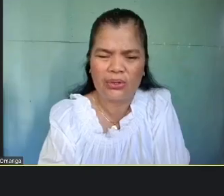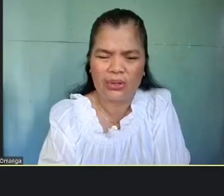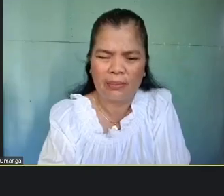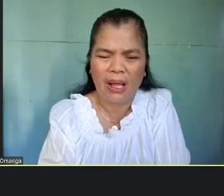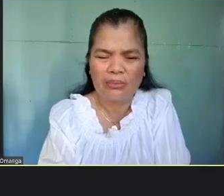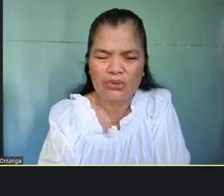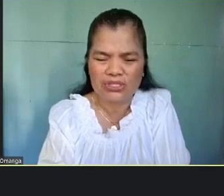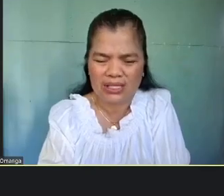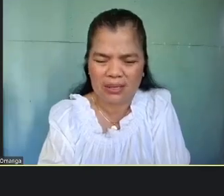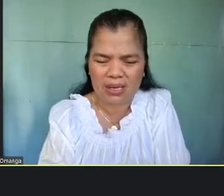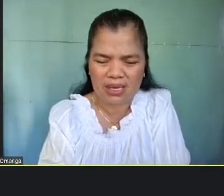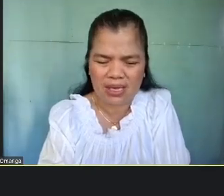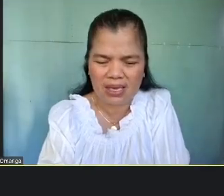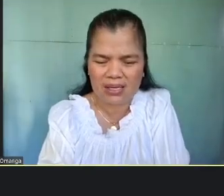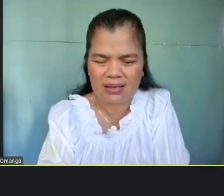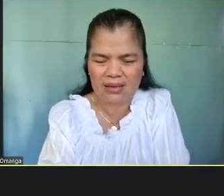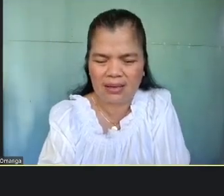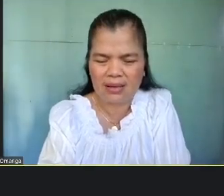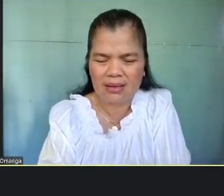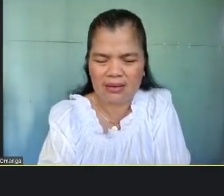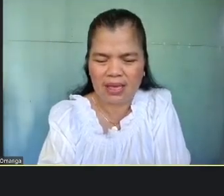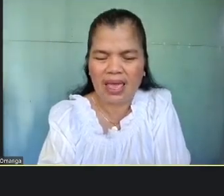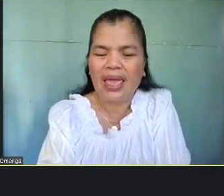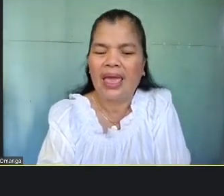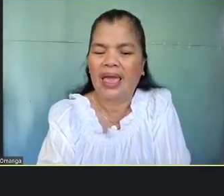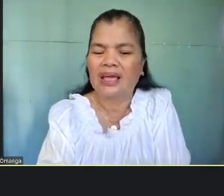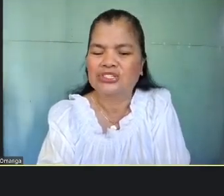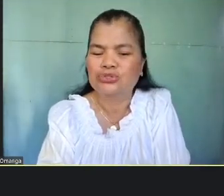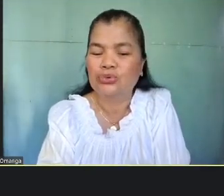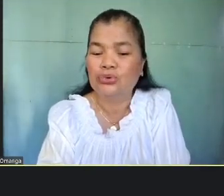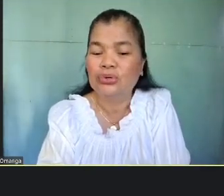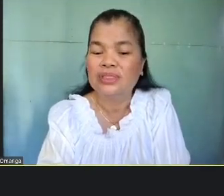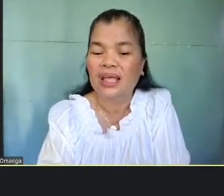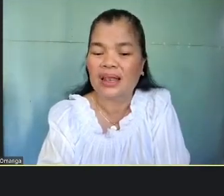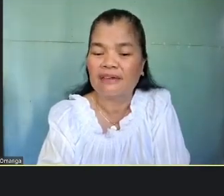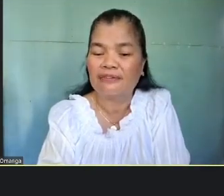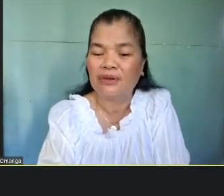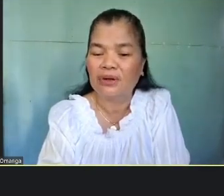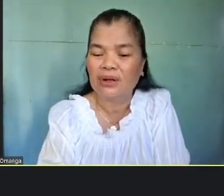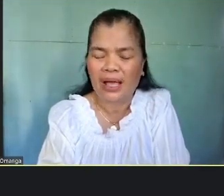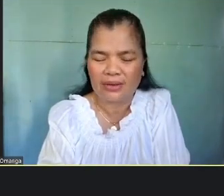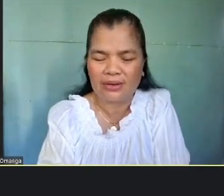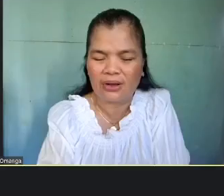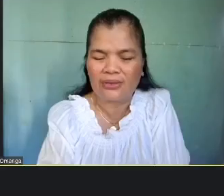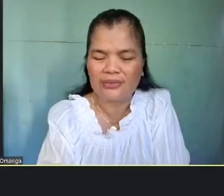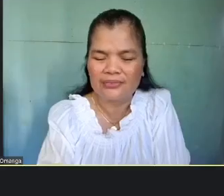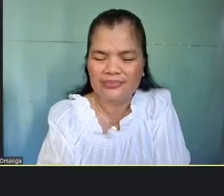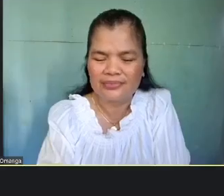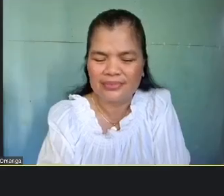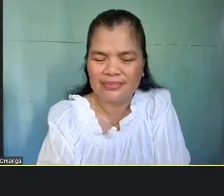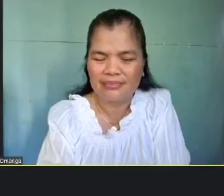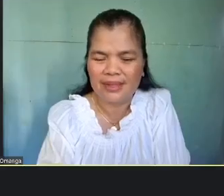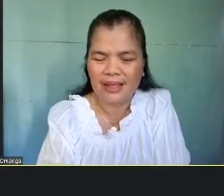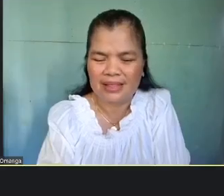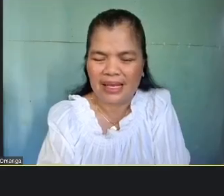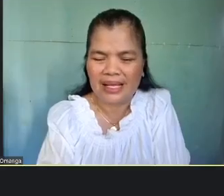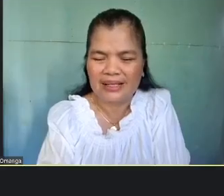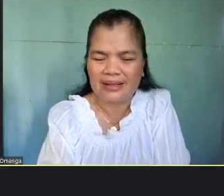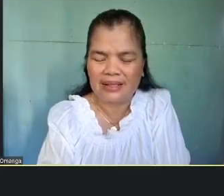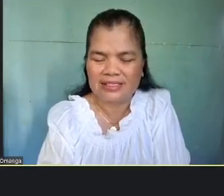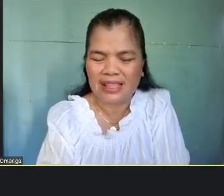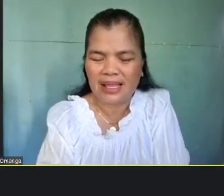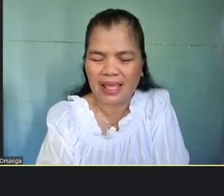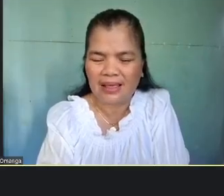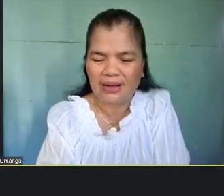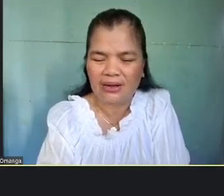mo? Paano mo yung sasabihin? Okay. Es un telefono, ay ano,